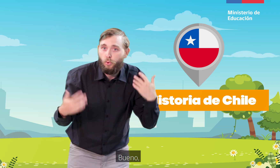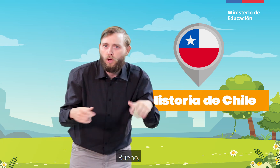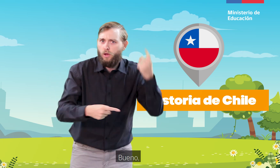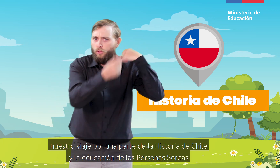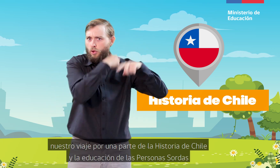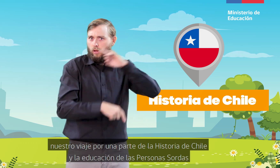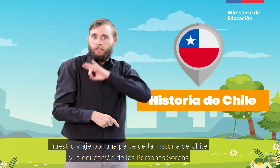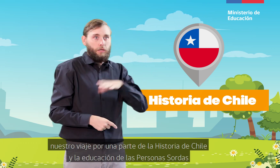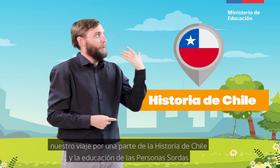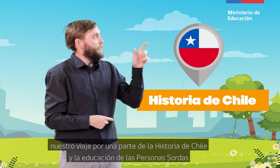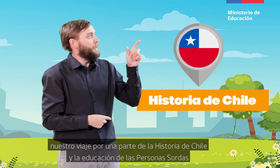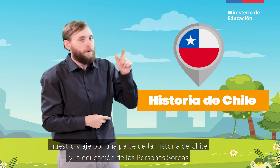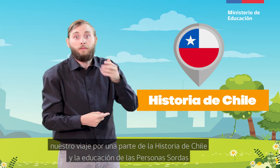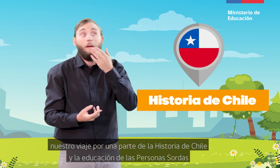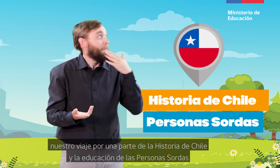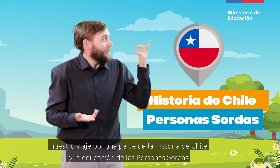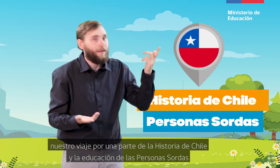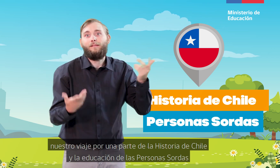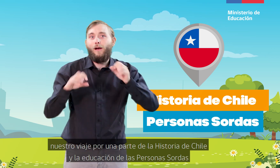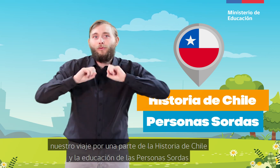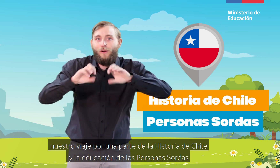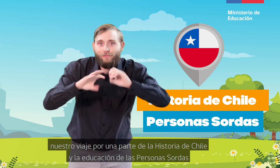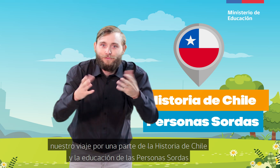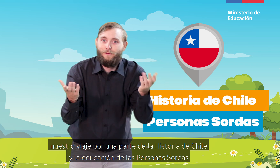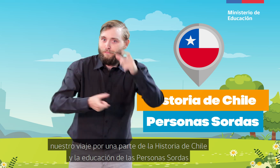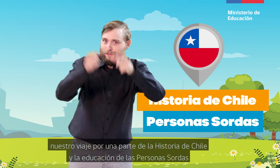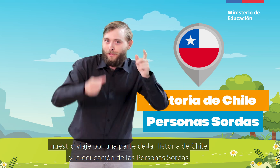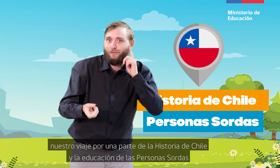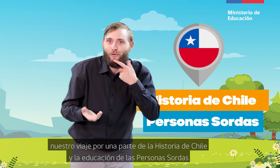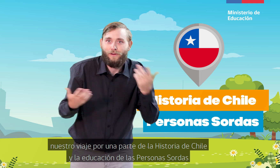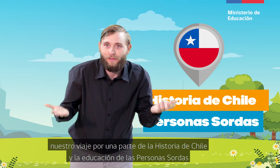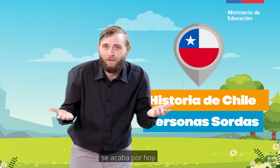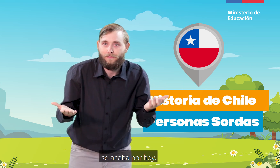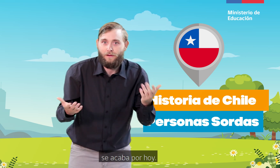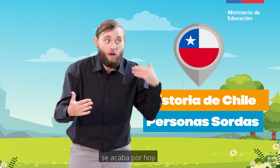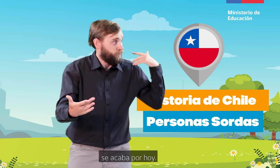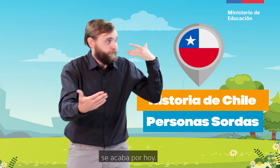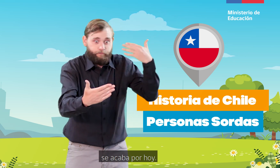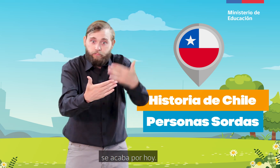Bueno, nuestro viaje por una parte de la historia de Chile y la educación de las personas sordas se acaba por hoy.